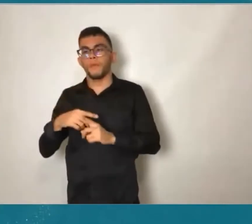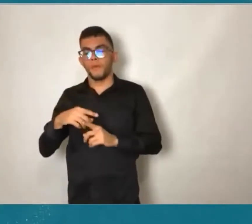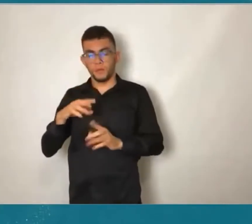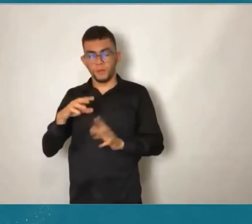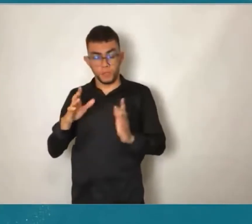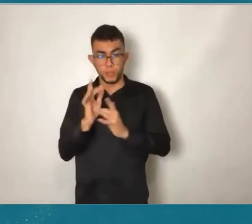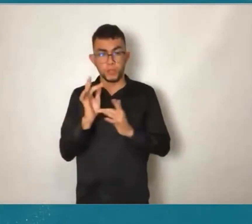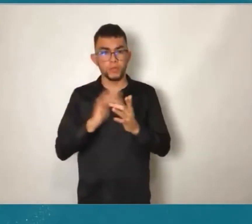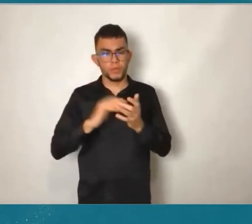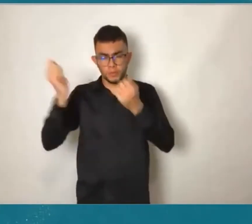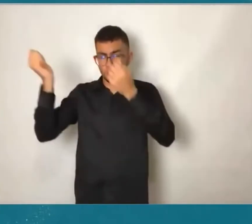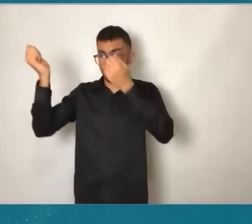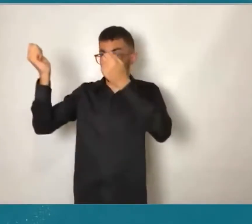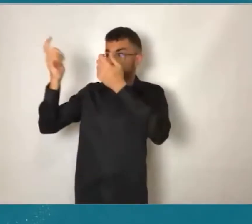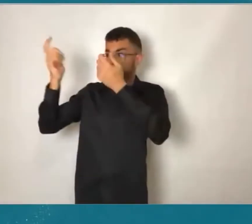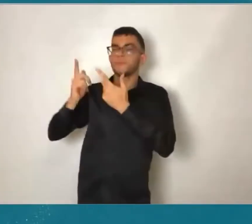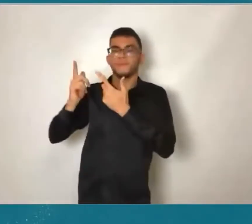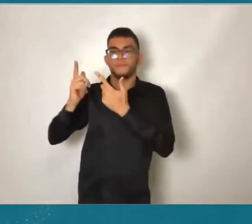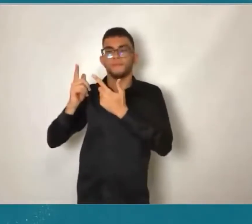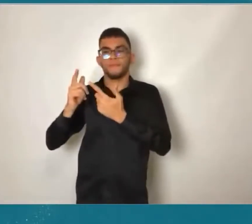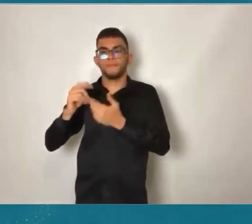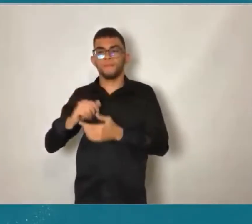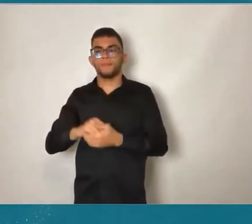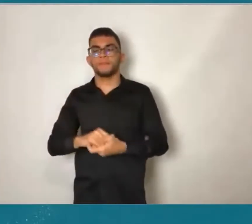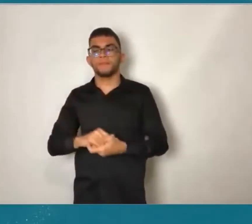um cristão, eu